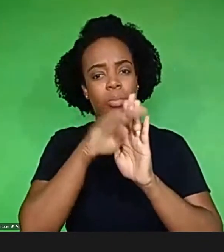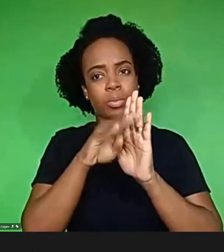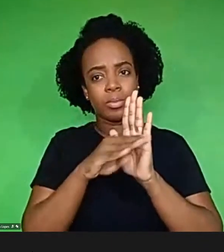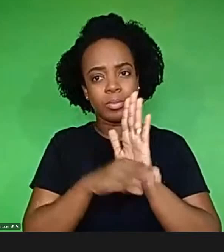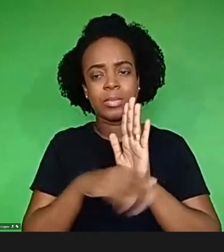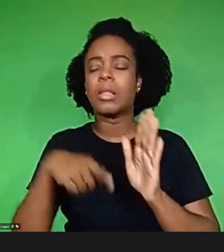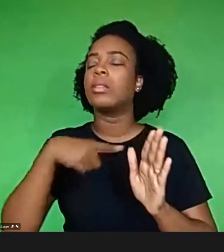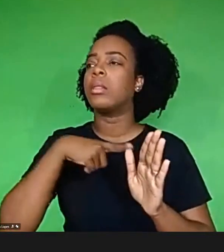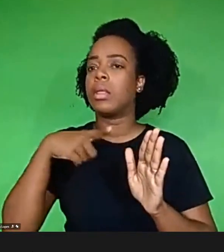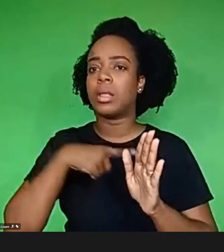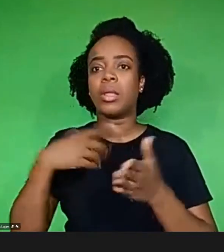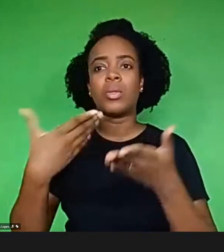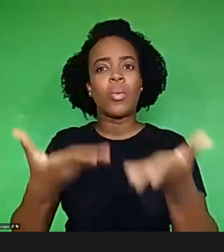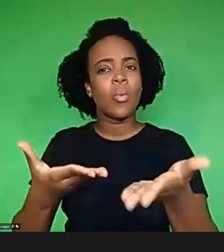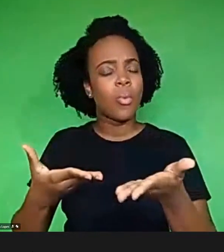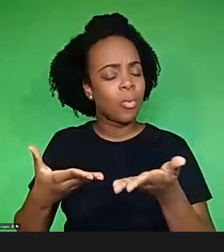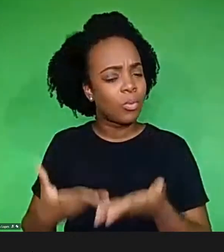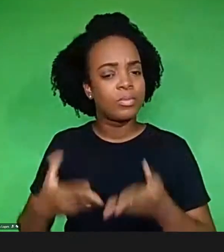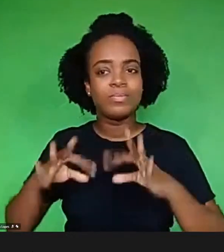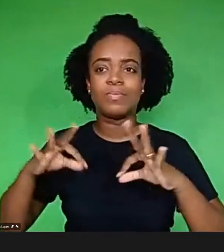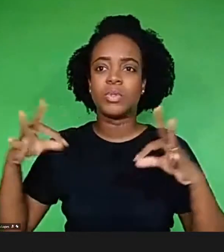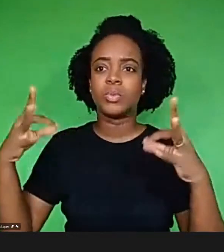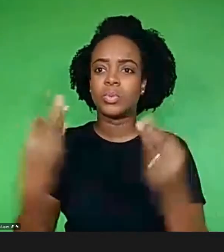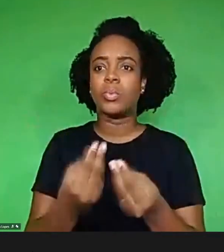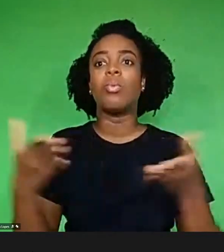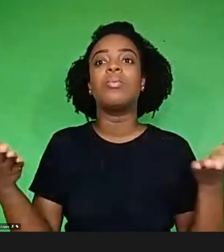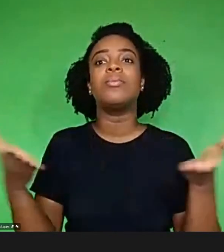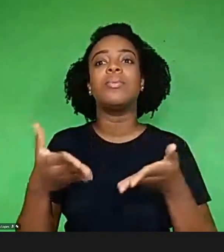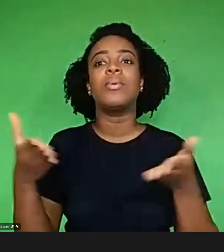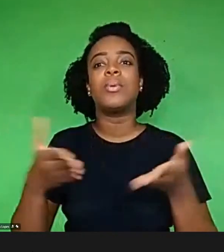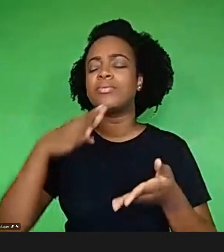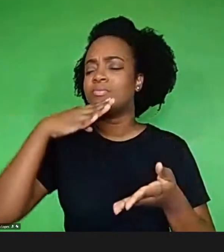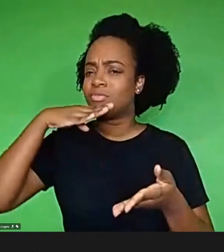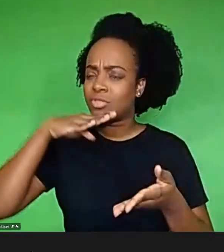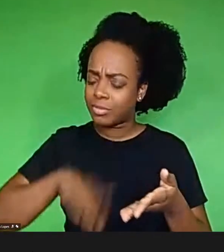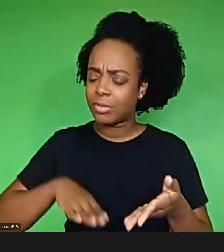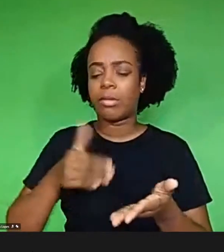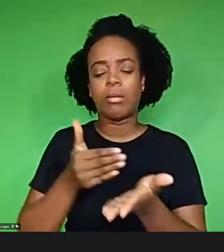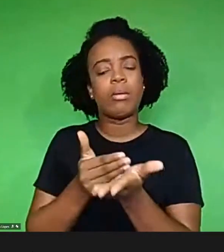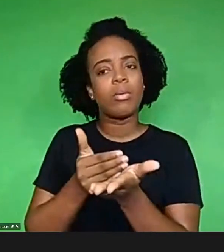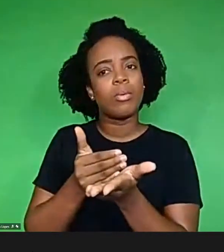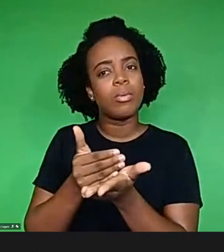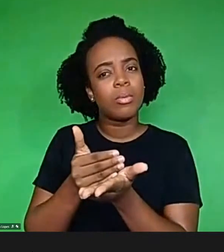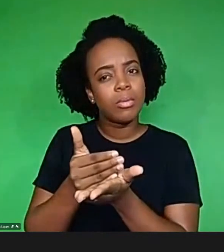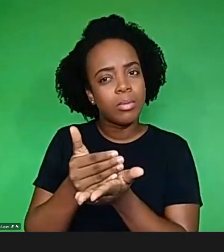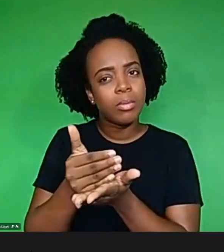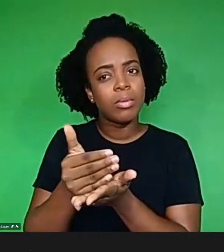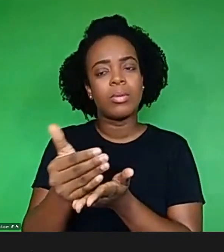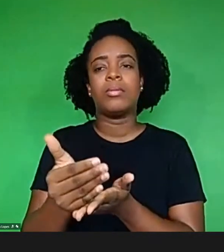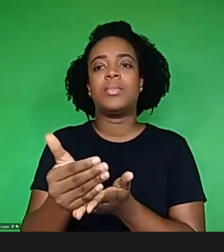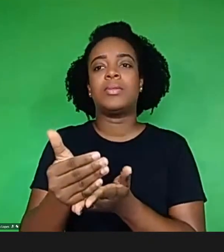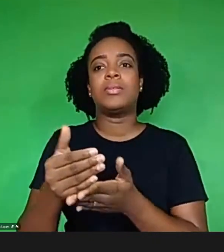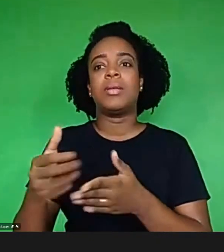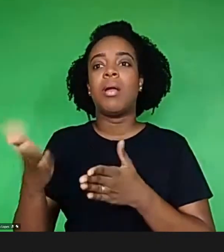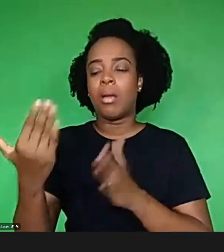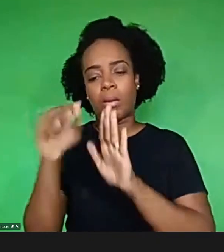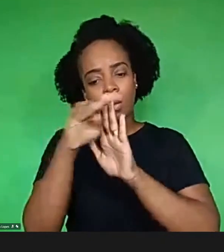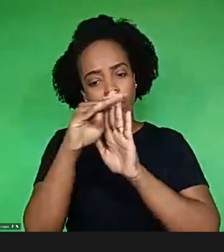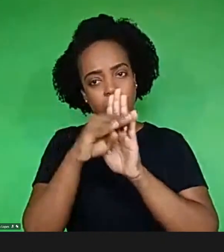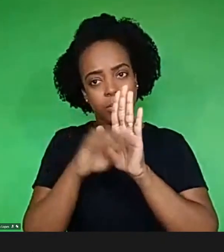que estejam hoje à tarde, que vai iniciar essa programação às